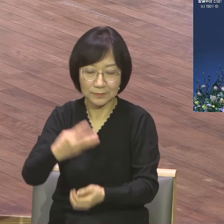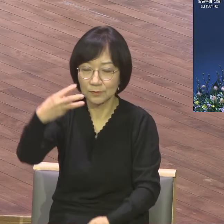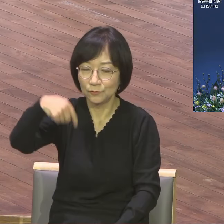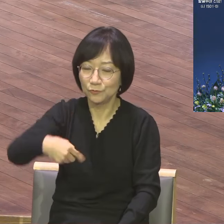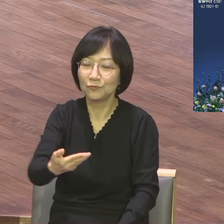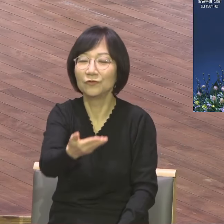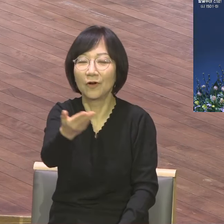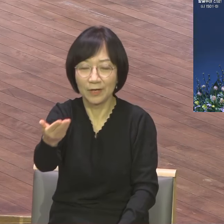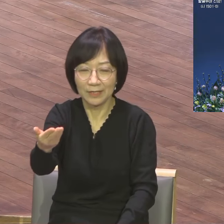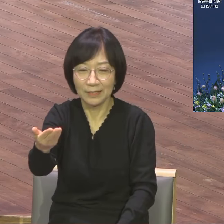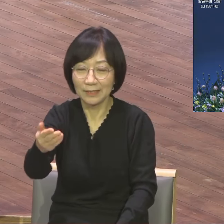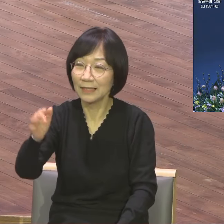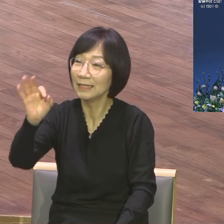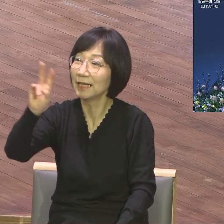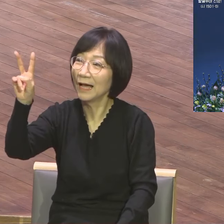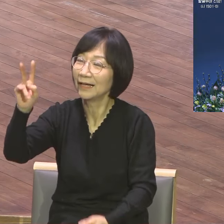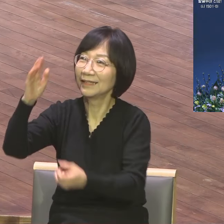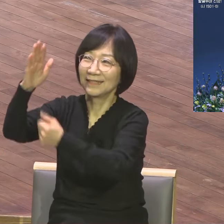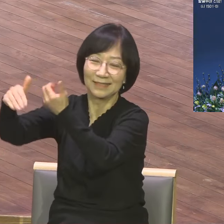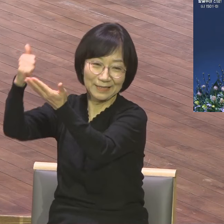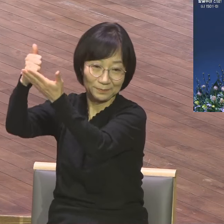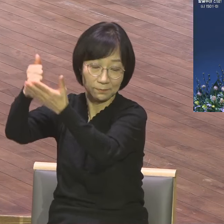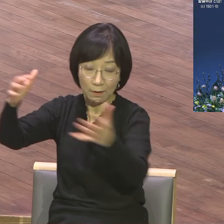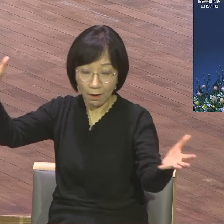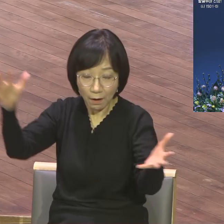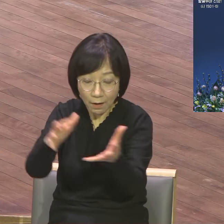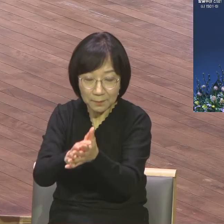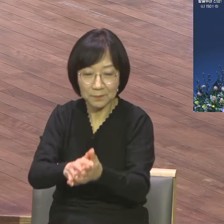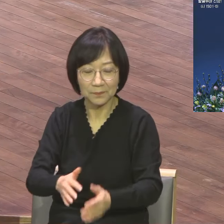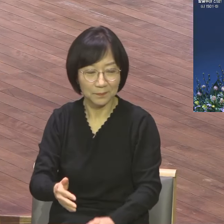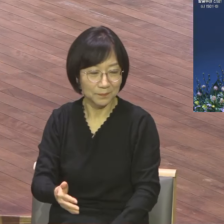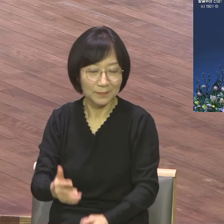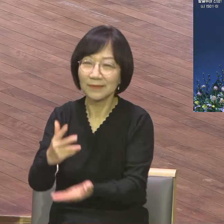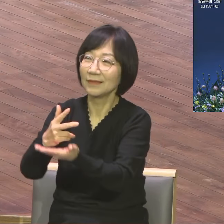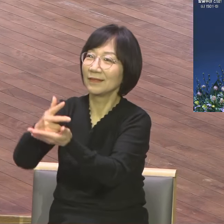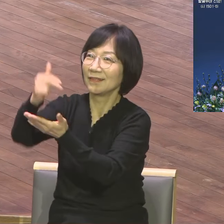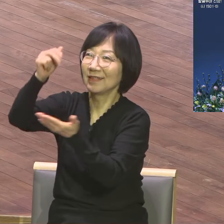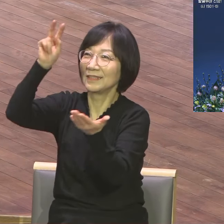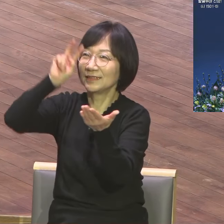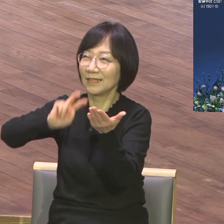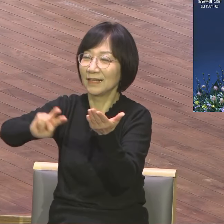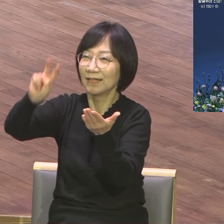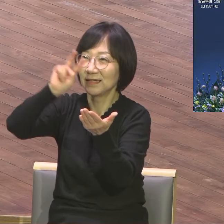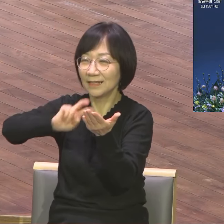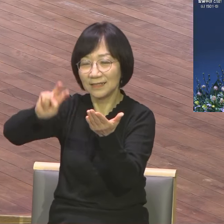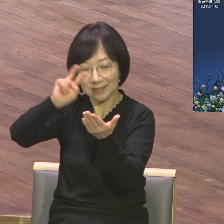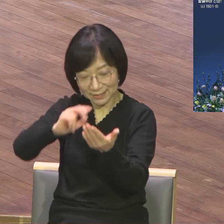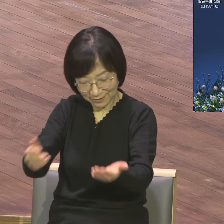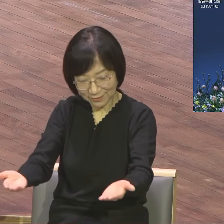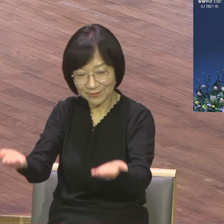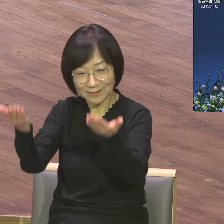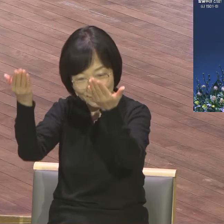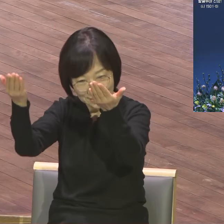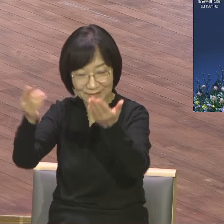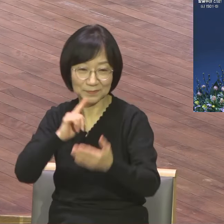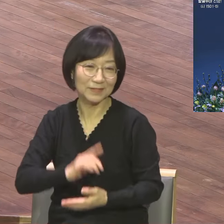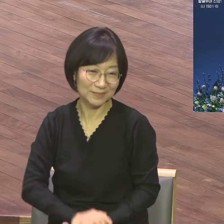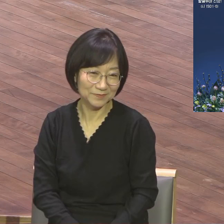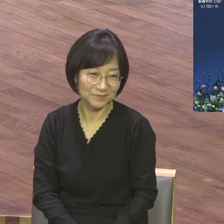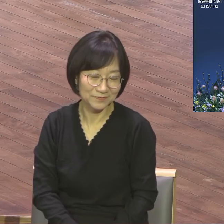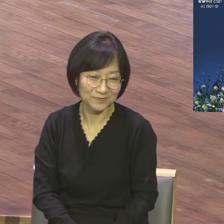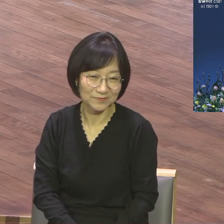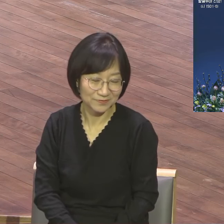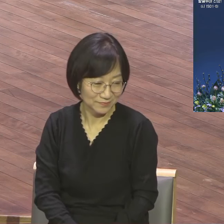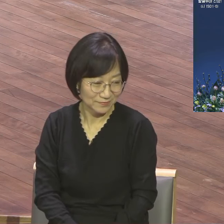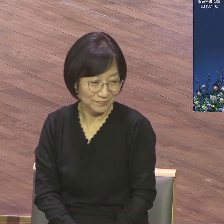그러니까 할렐루야 이 말을 합하면 뭡니까? 그냥 여호와를 찬양해라 너희들은. 특별히